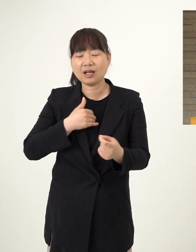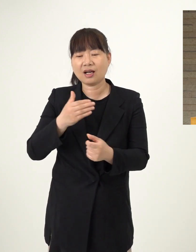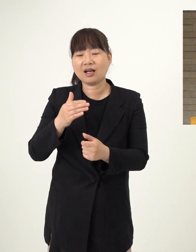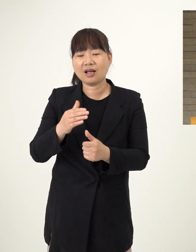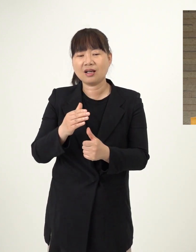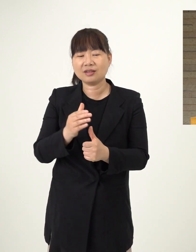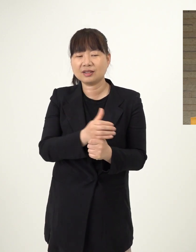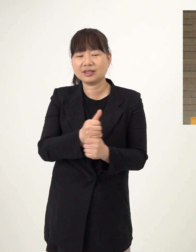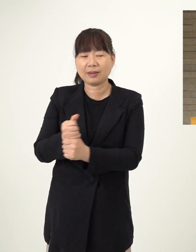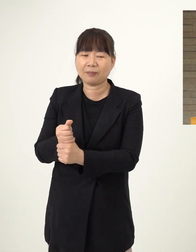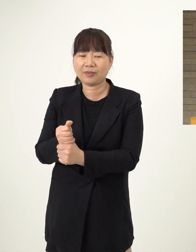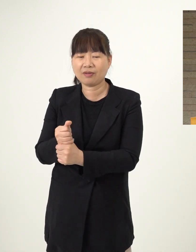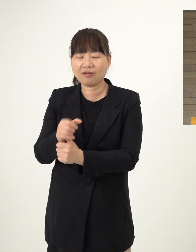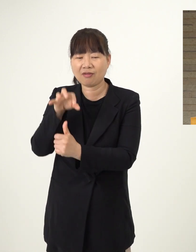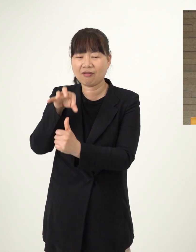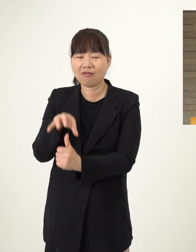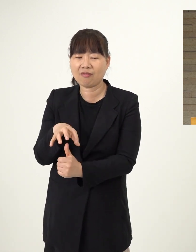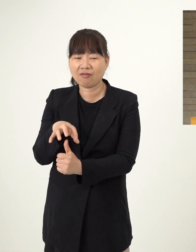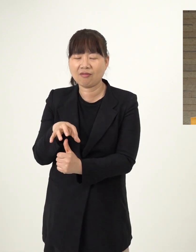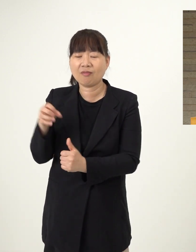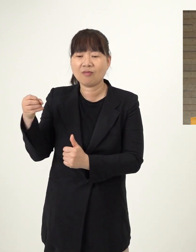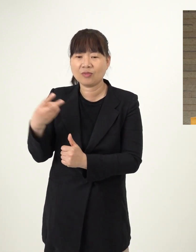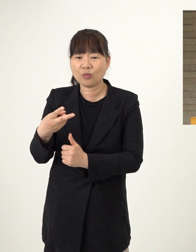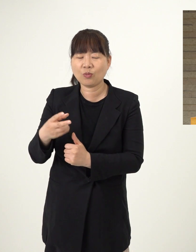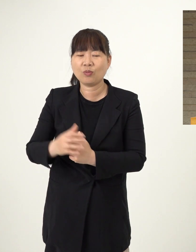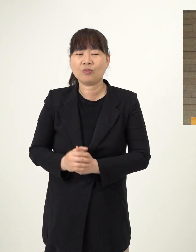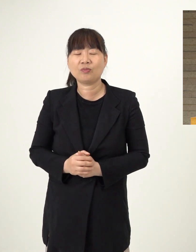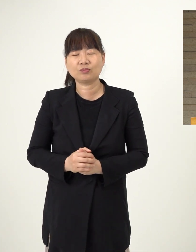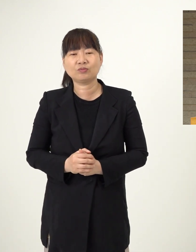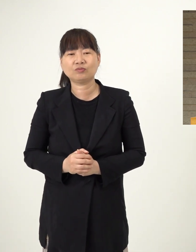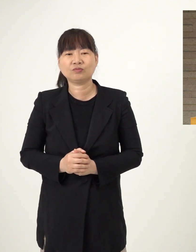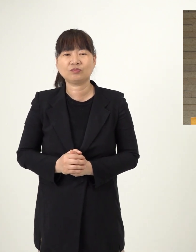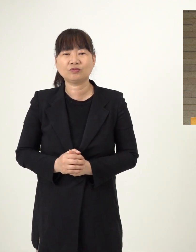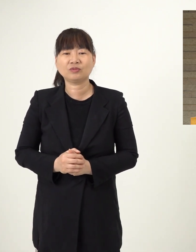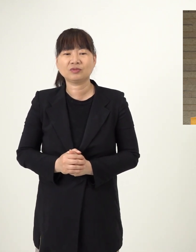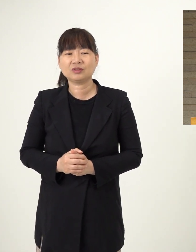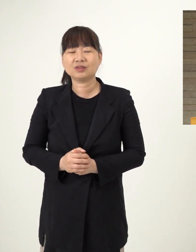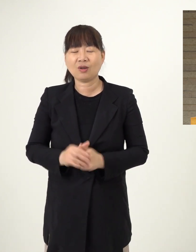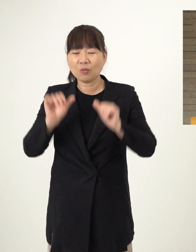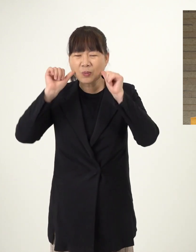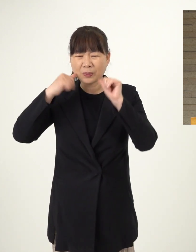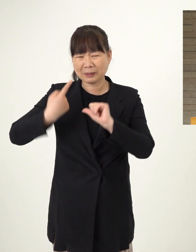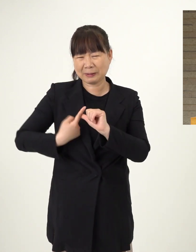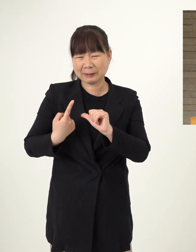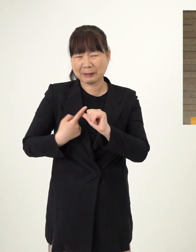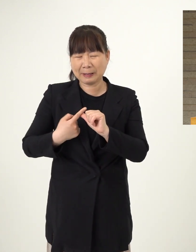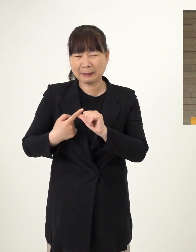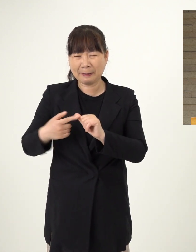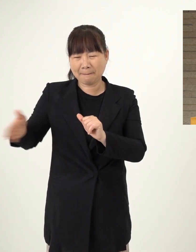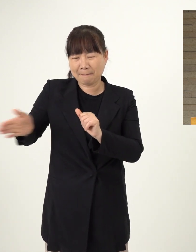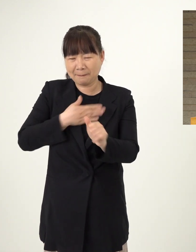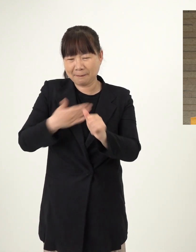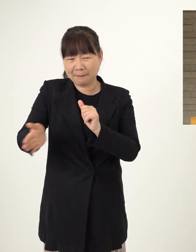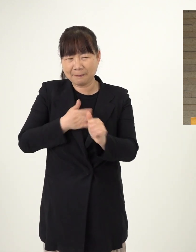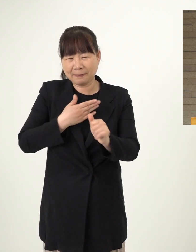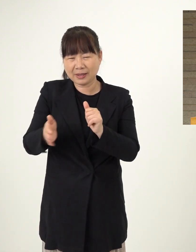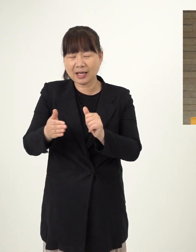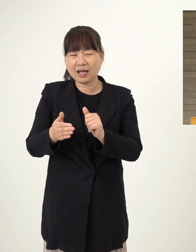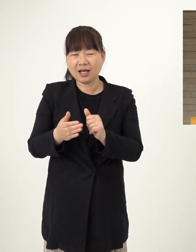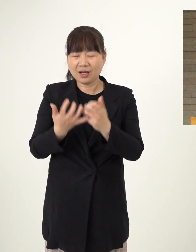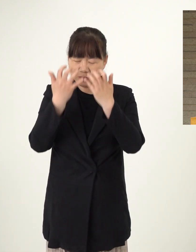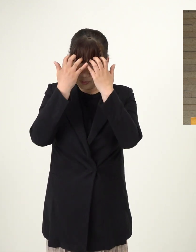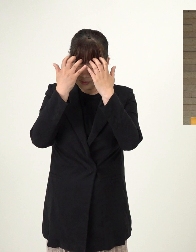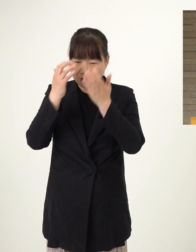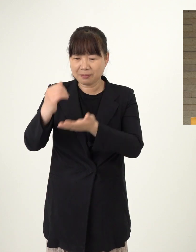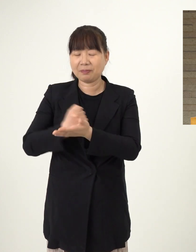체포될 것이고, 그리고 아주 굴욕적이고 모욕적인 고난을 받게 될